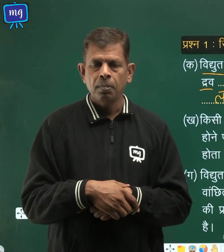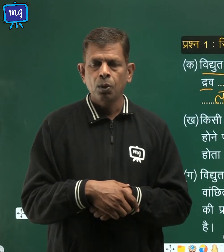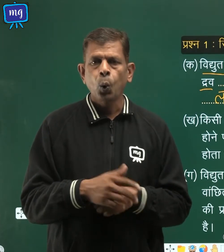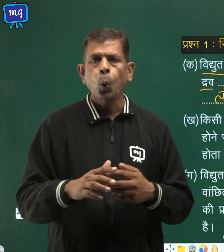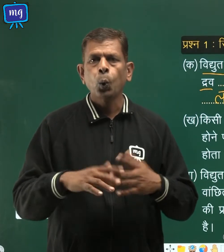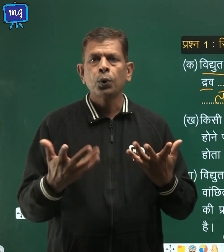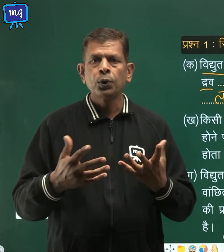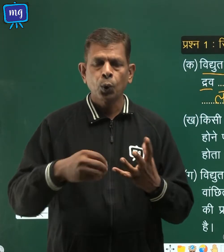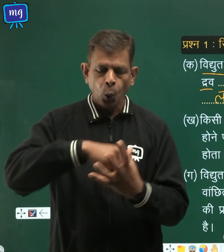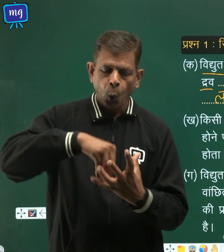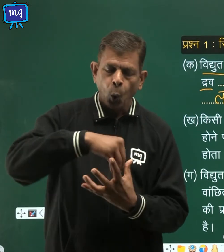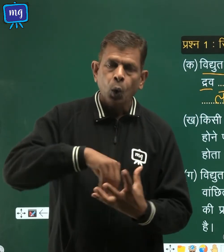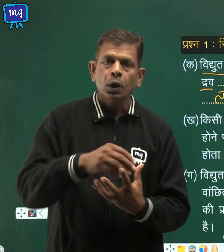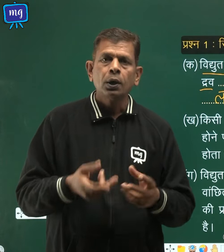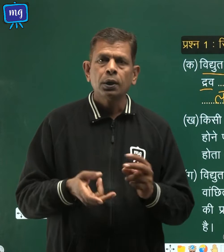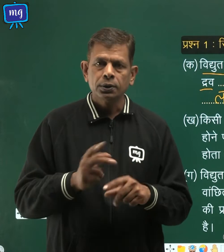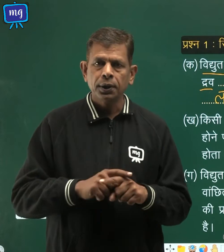किसी विलयन से